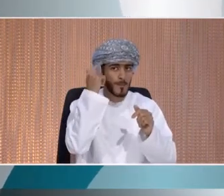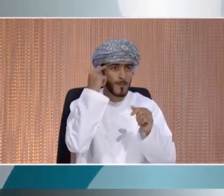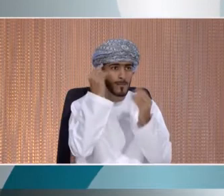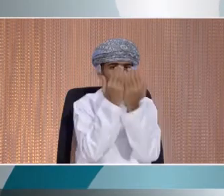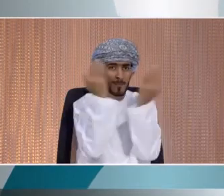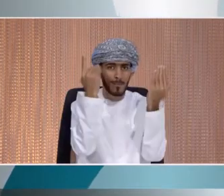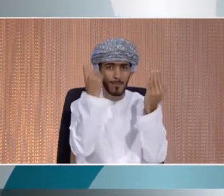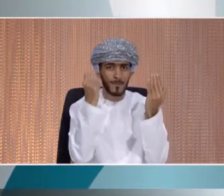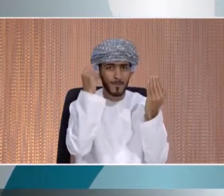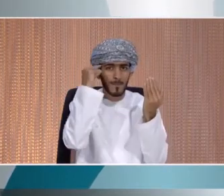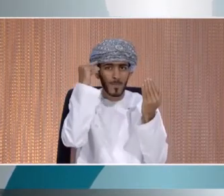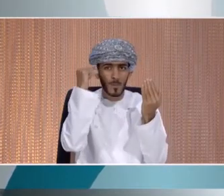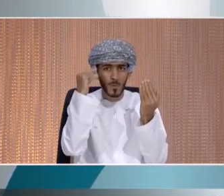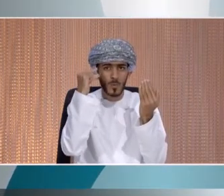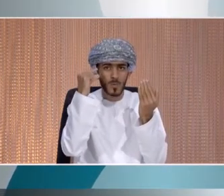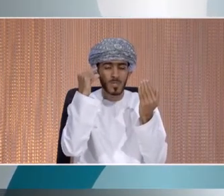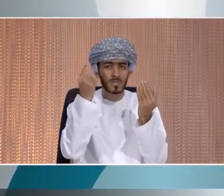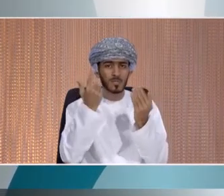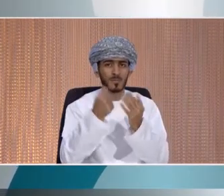الذهنية